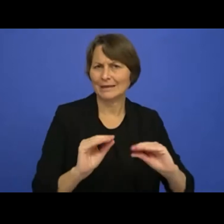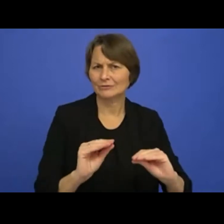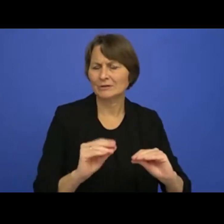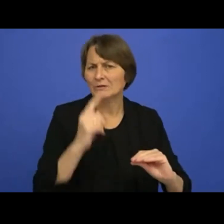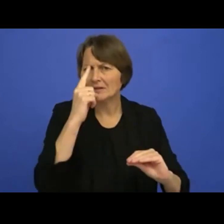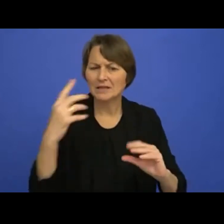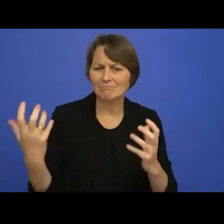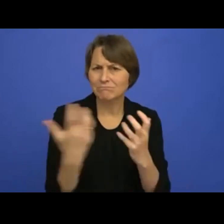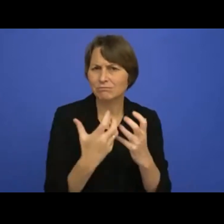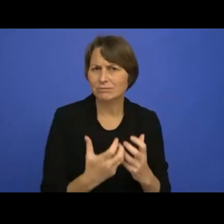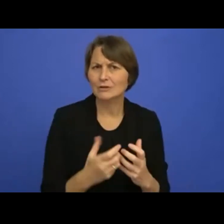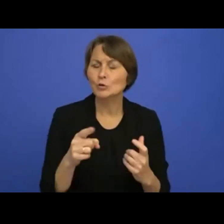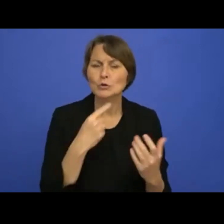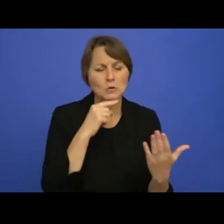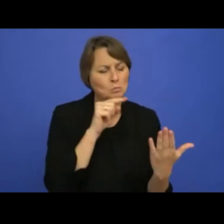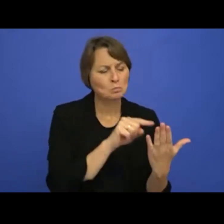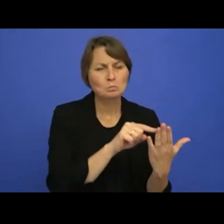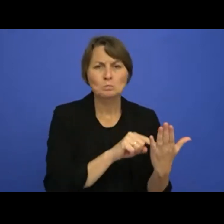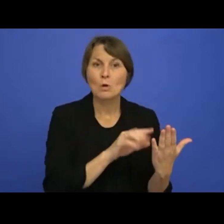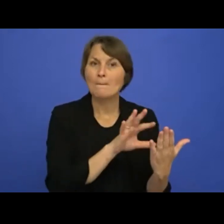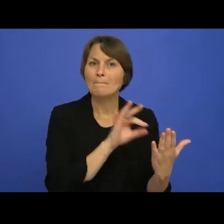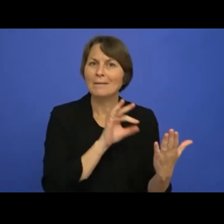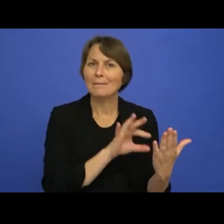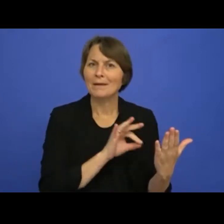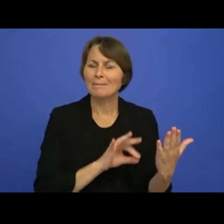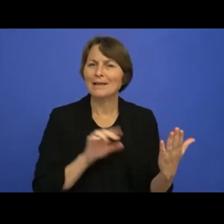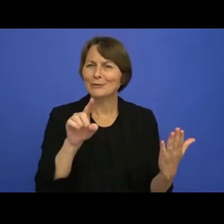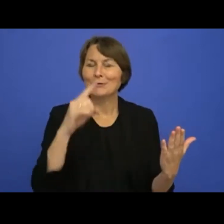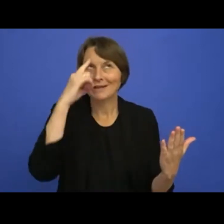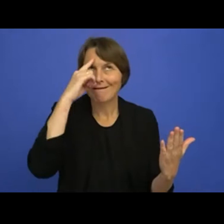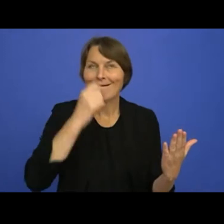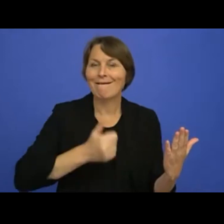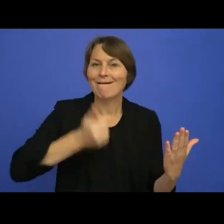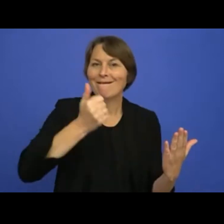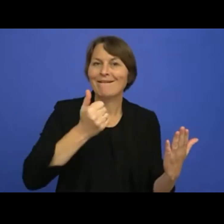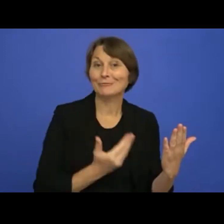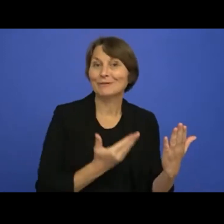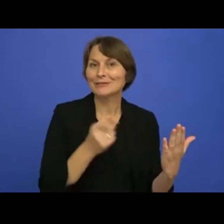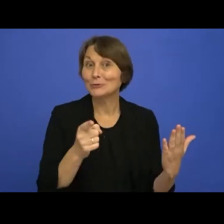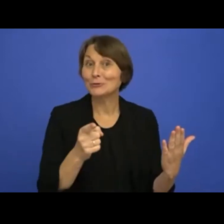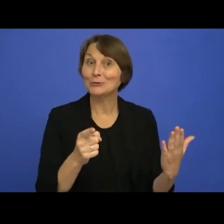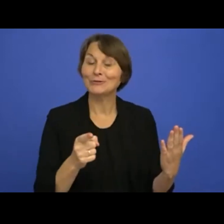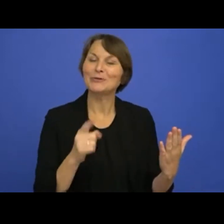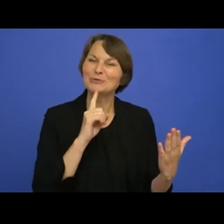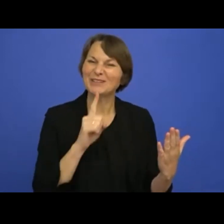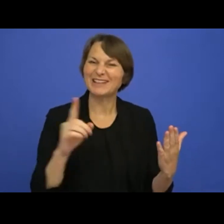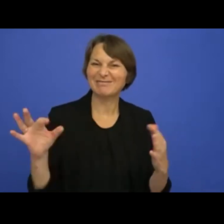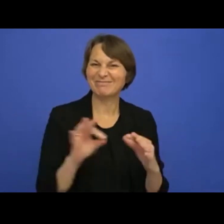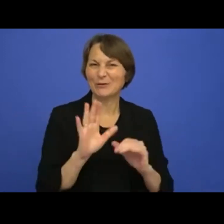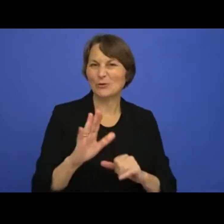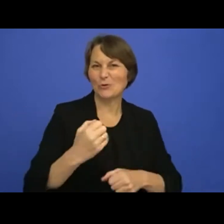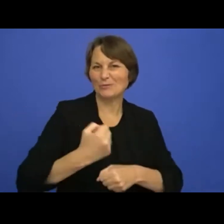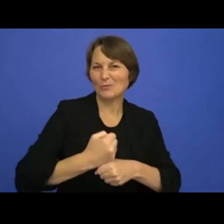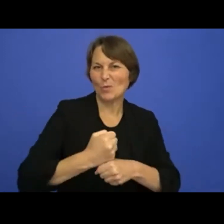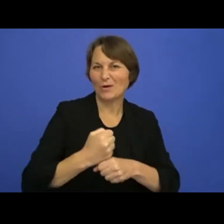peser sur les deux rapports qui vont, les deux initiatives qui vont être lancées cette année? Alors, vous êtes également la présidente de